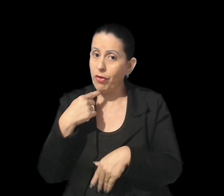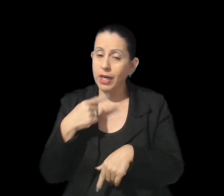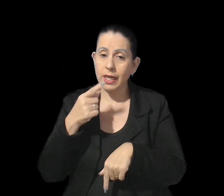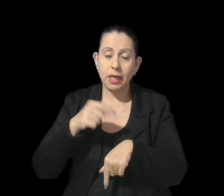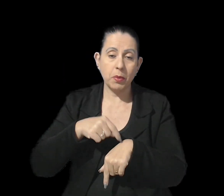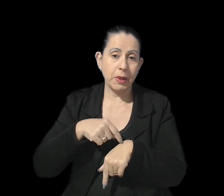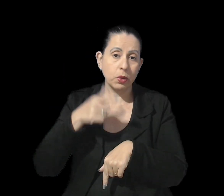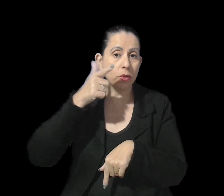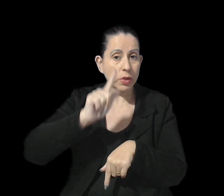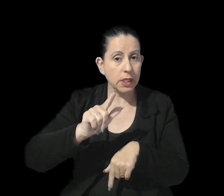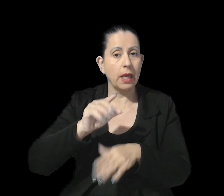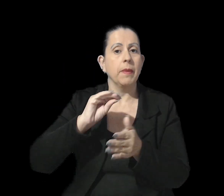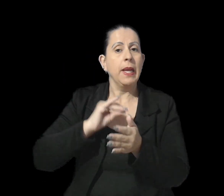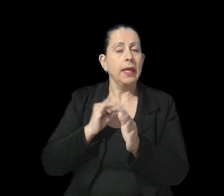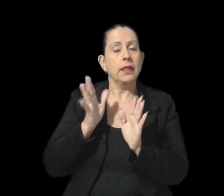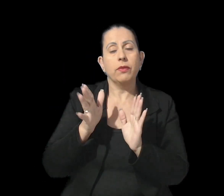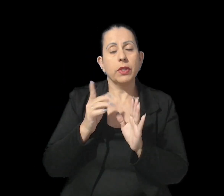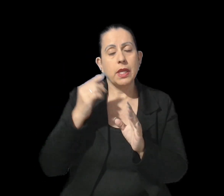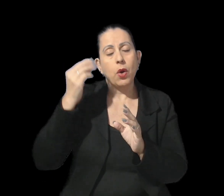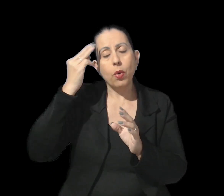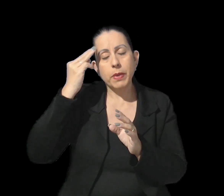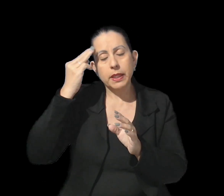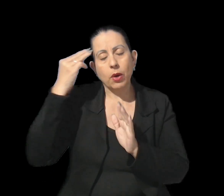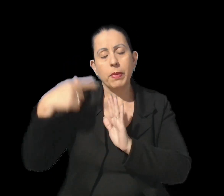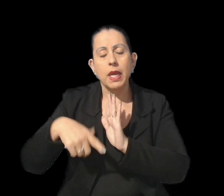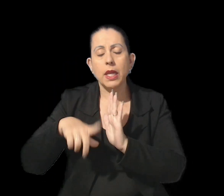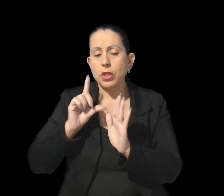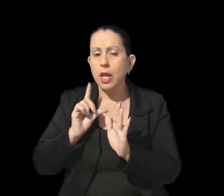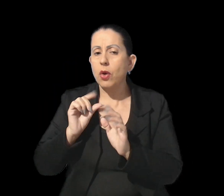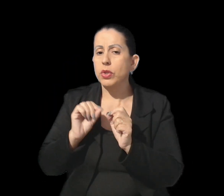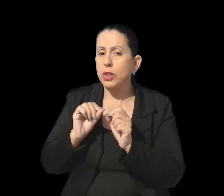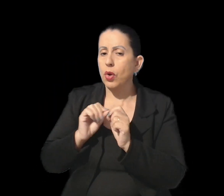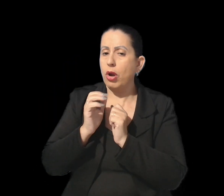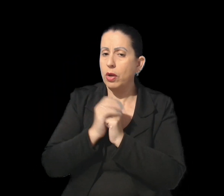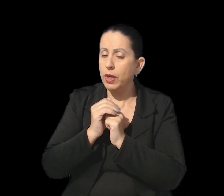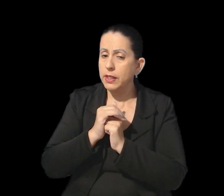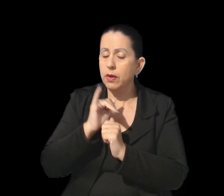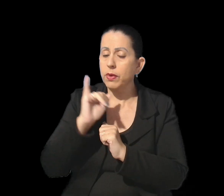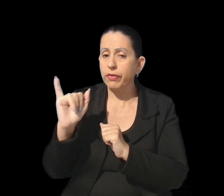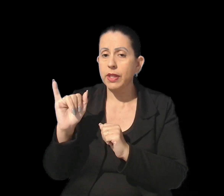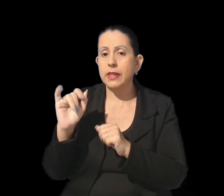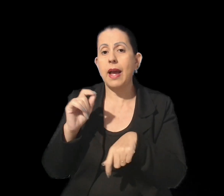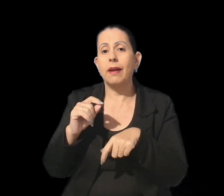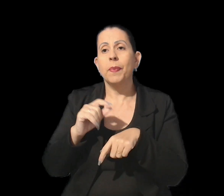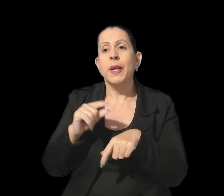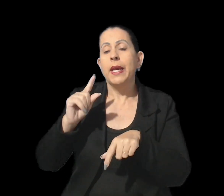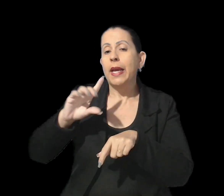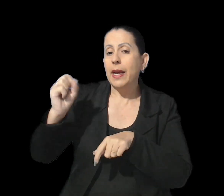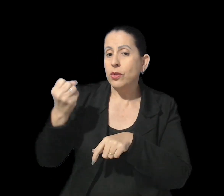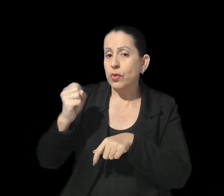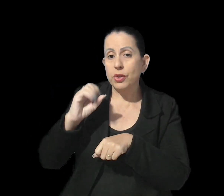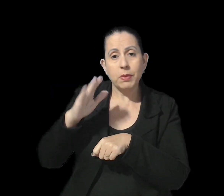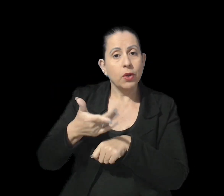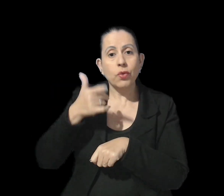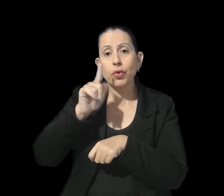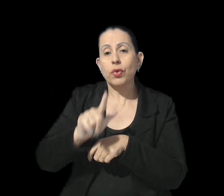e naquele momento não conseguir. Então você ou mentalmente, né, ou se coloca em oração e avisa, às 8h30 eu não vou